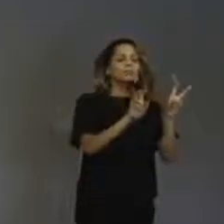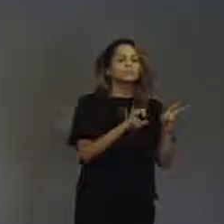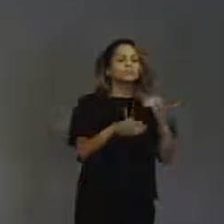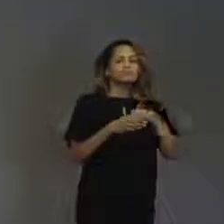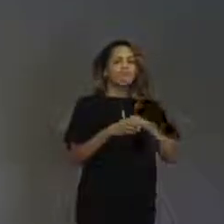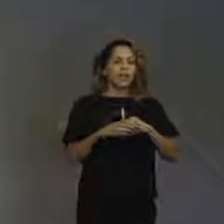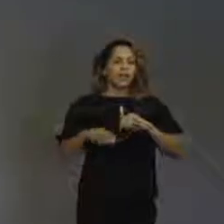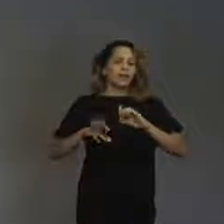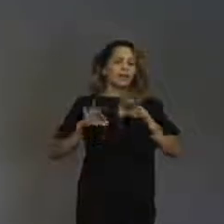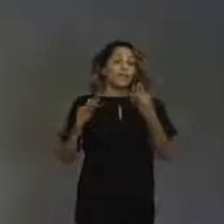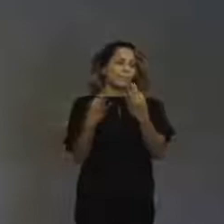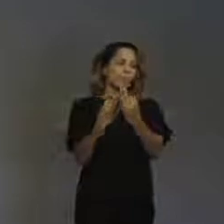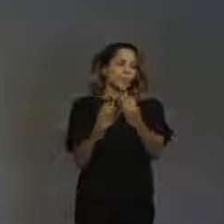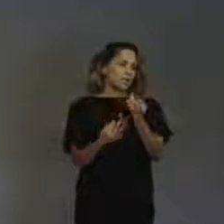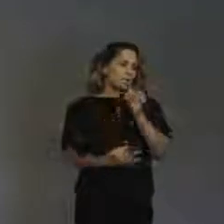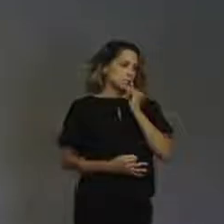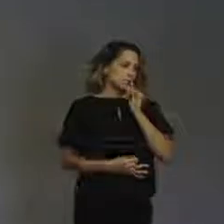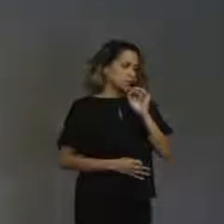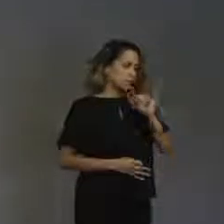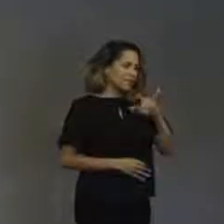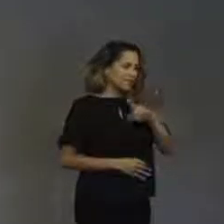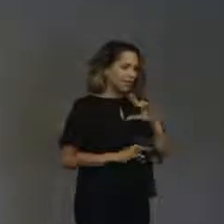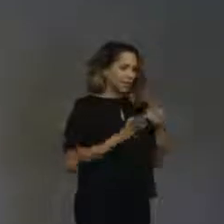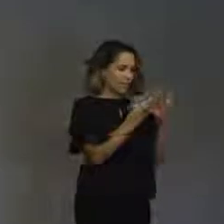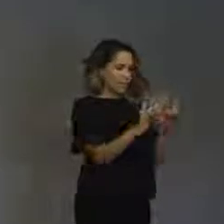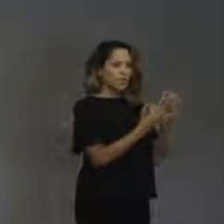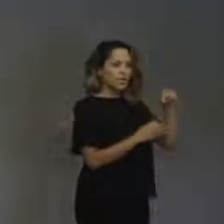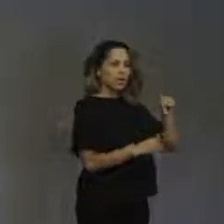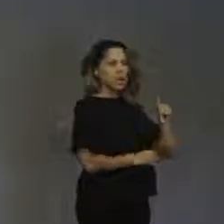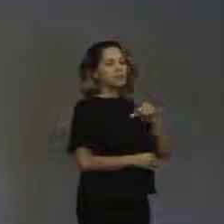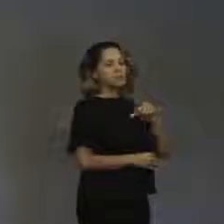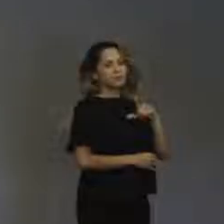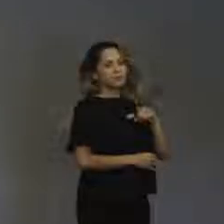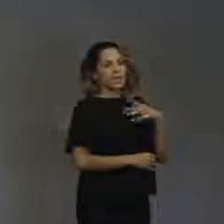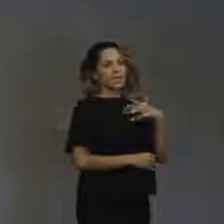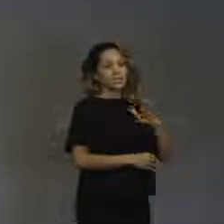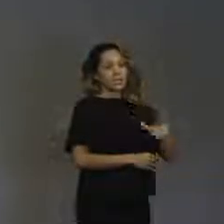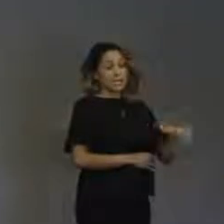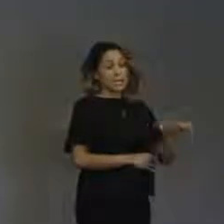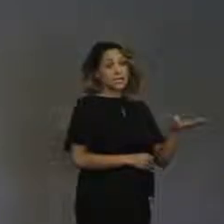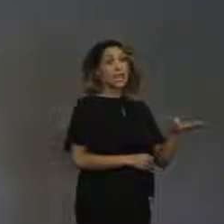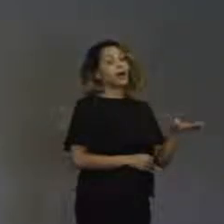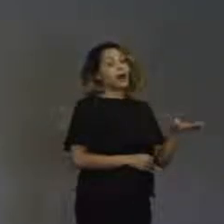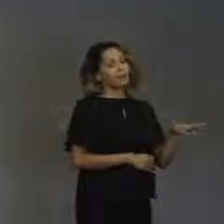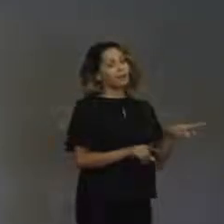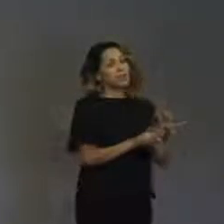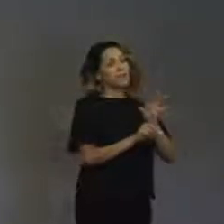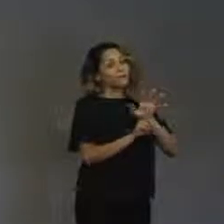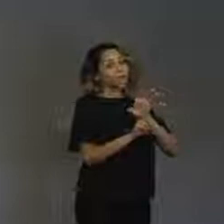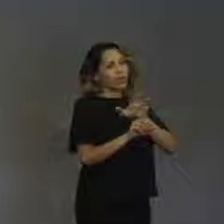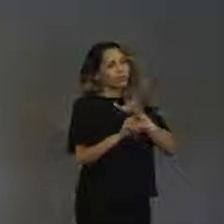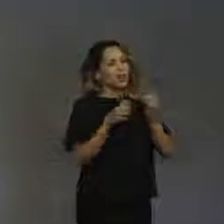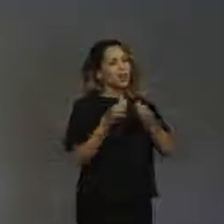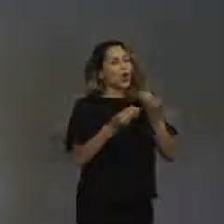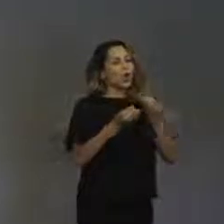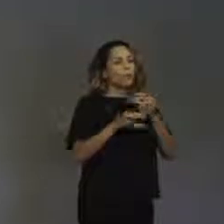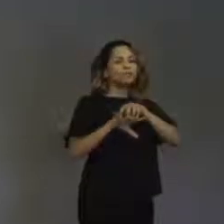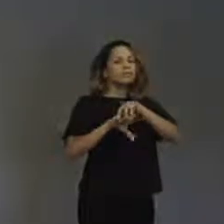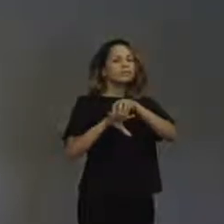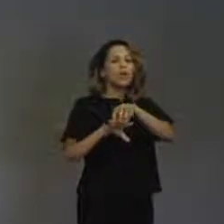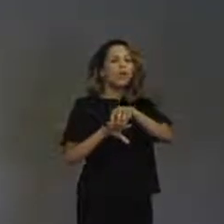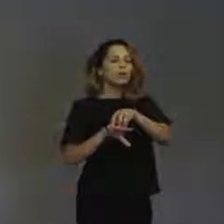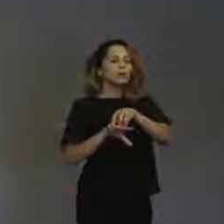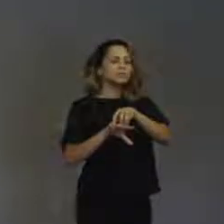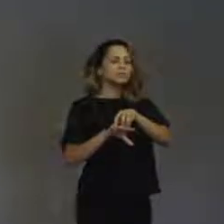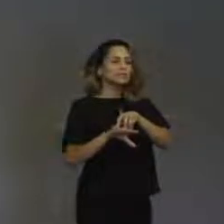tem crianças em casa, isso influencia muito mais o deslocamento da família também. E, para os homens, a influência é quando a criança é até 4 anos de idade.